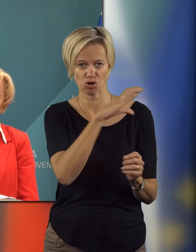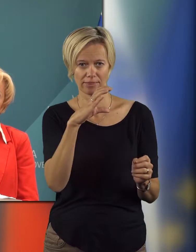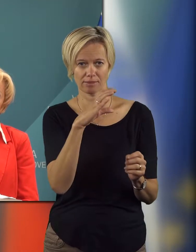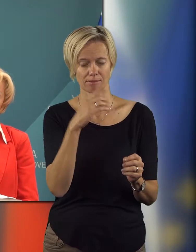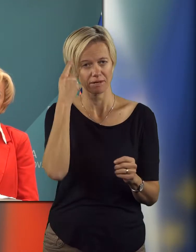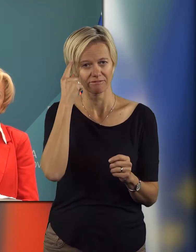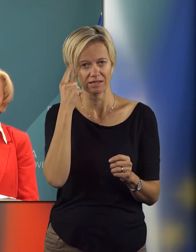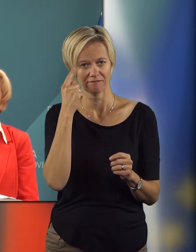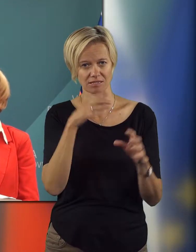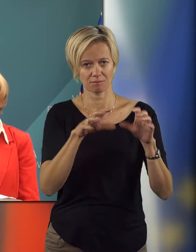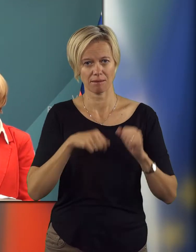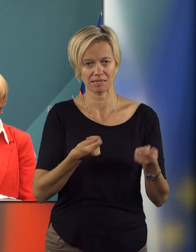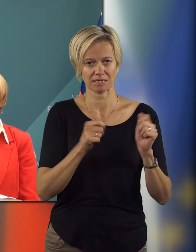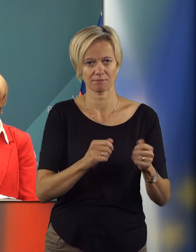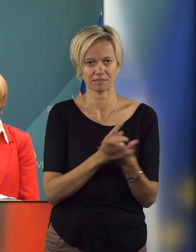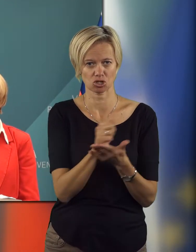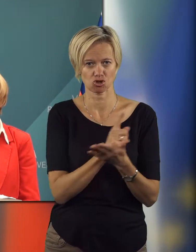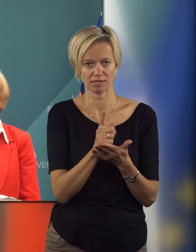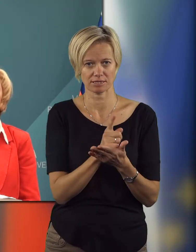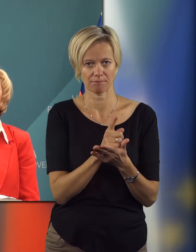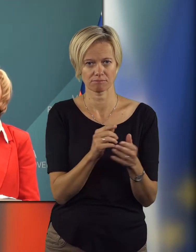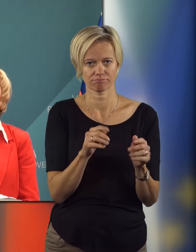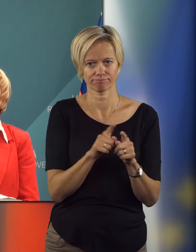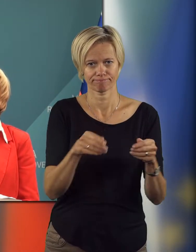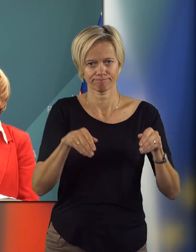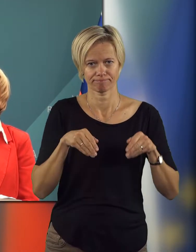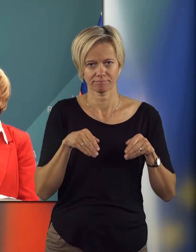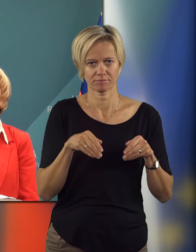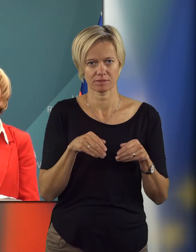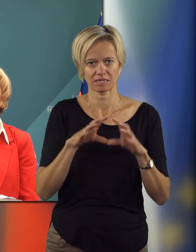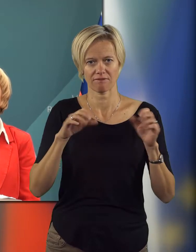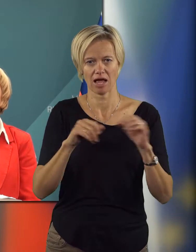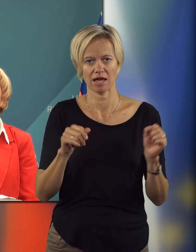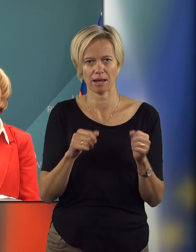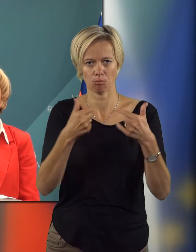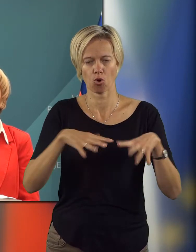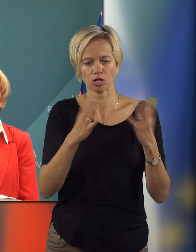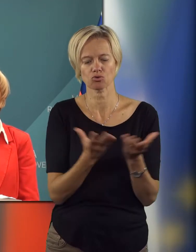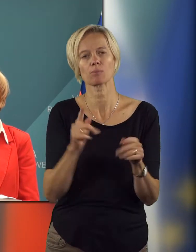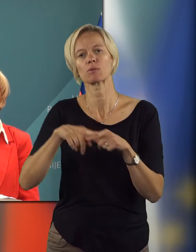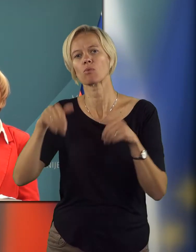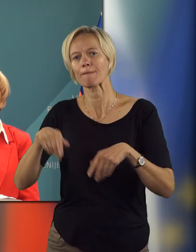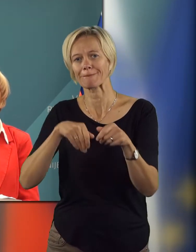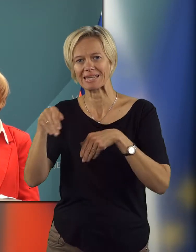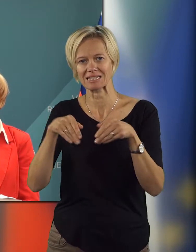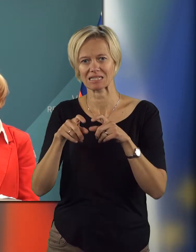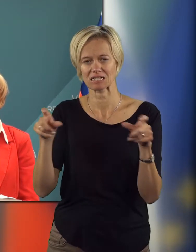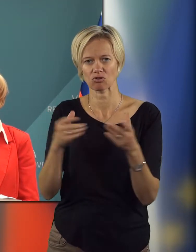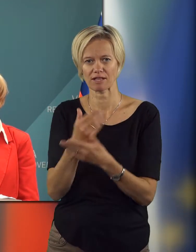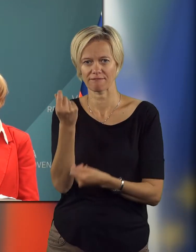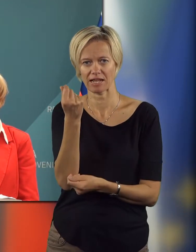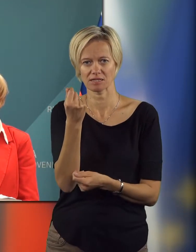se sprejme sklep o začasnem zadržanju državnega proračuna, nato pa mora Ministrstvo